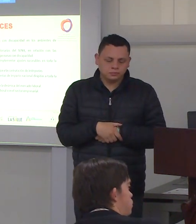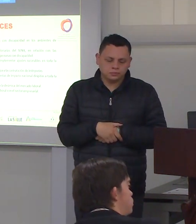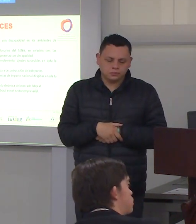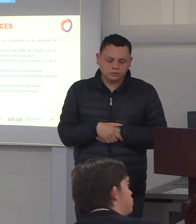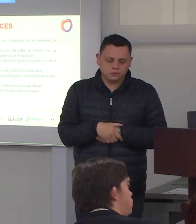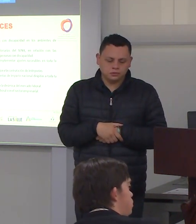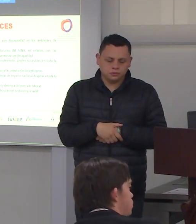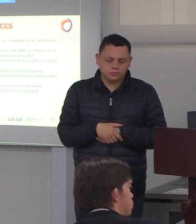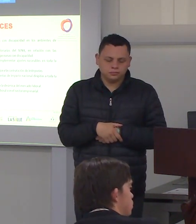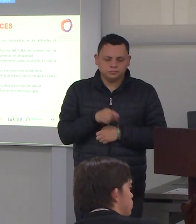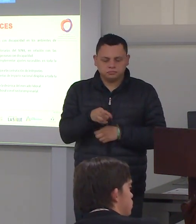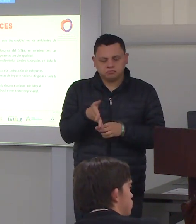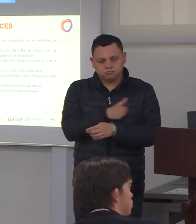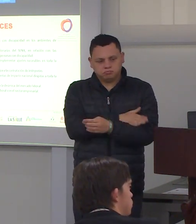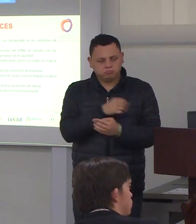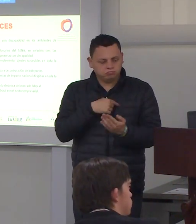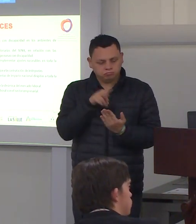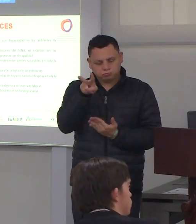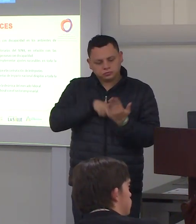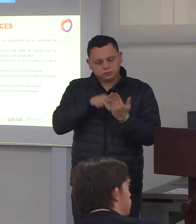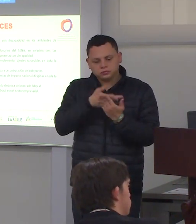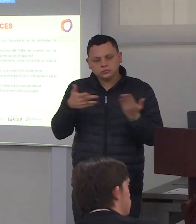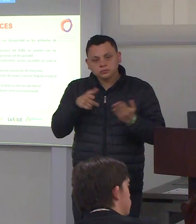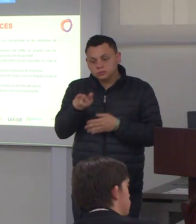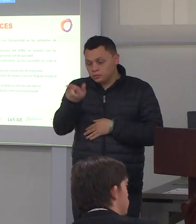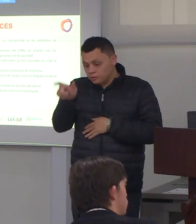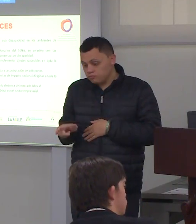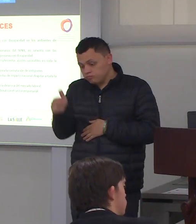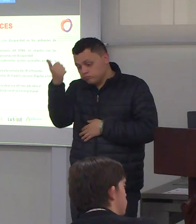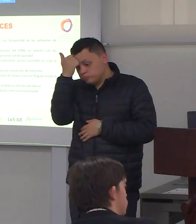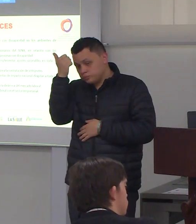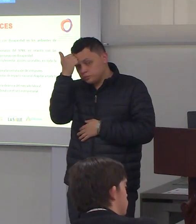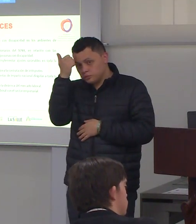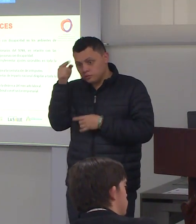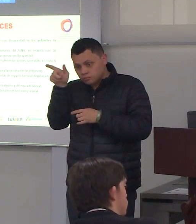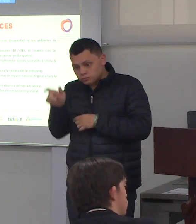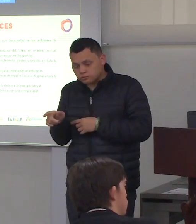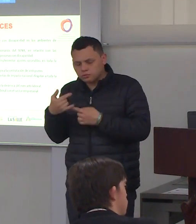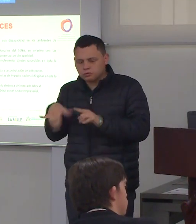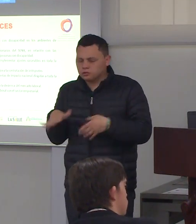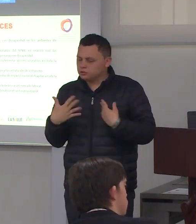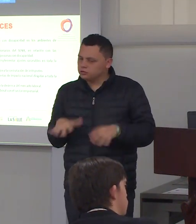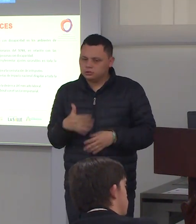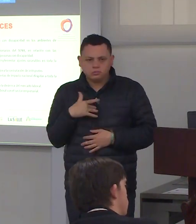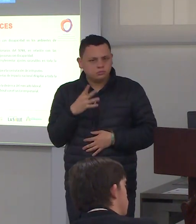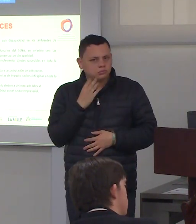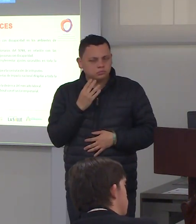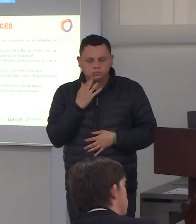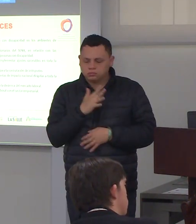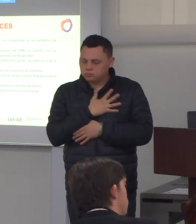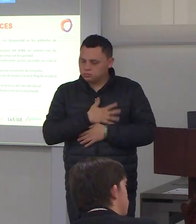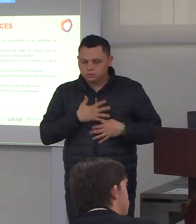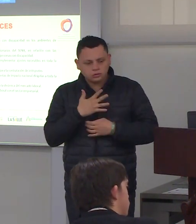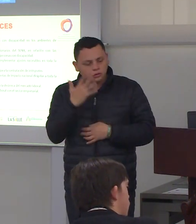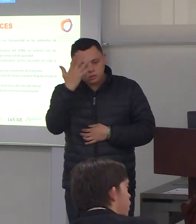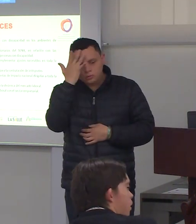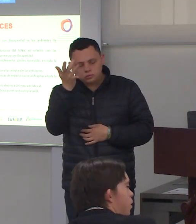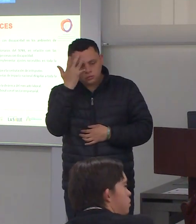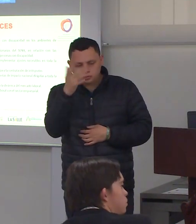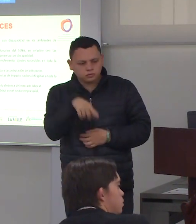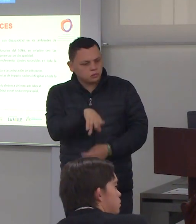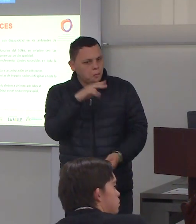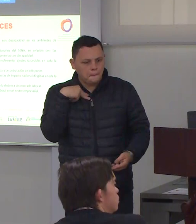al inicio con la profesora, muchos instructores teníamos experiencias muy desafortunadas, donde por no saber